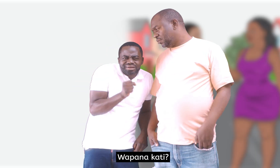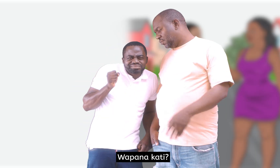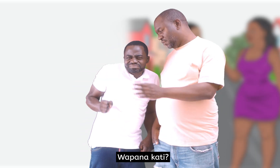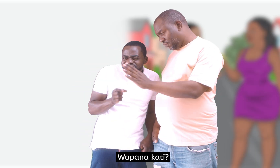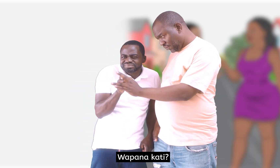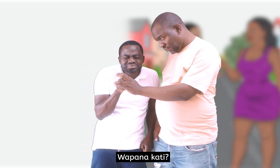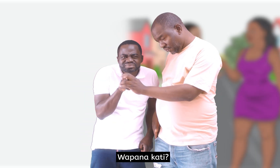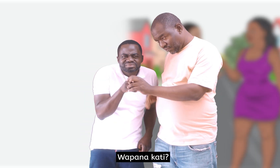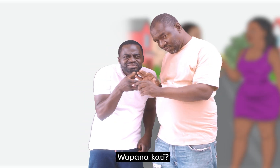Wabana kati